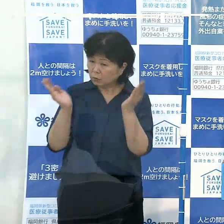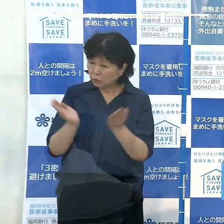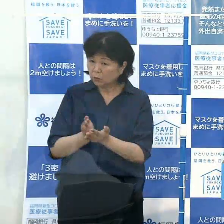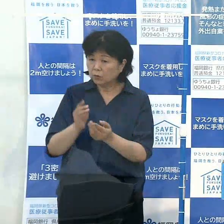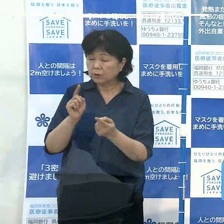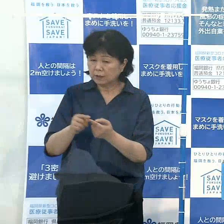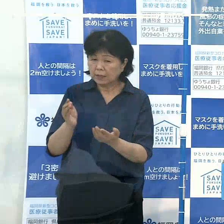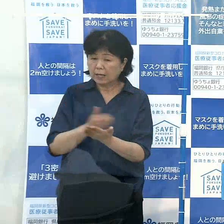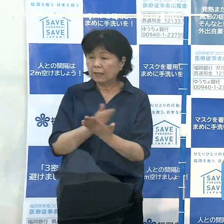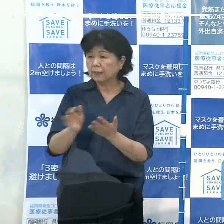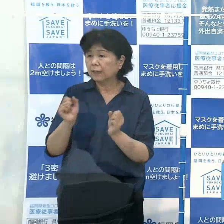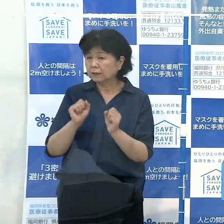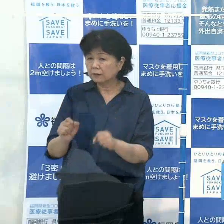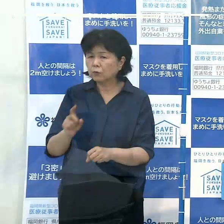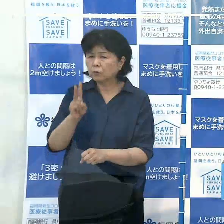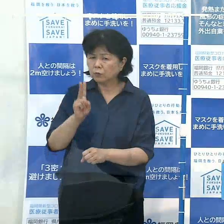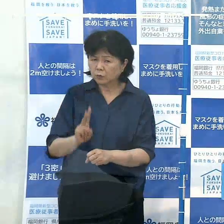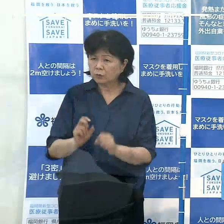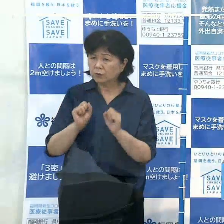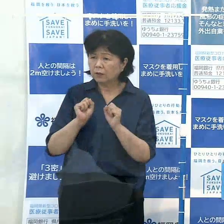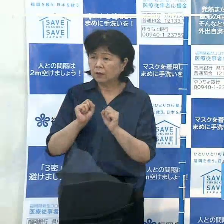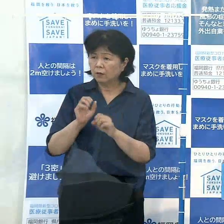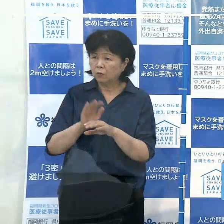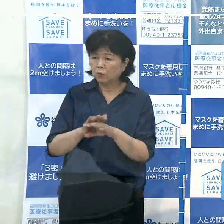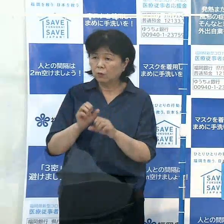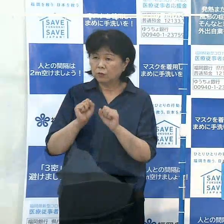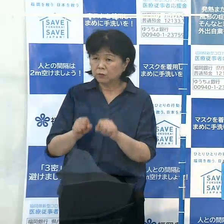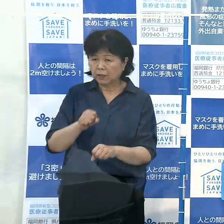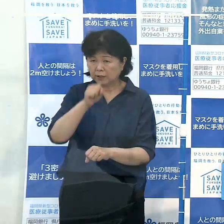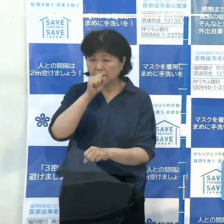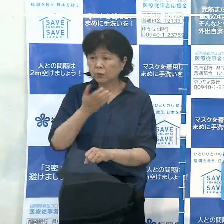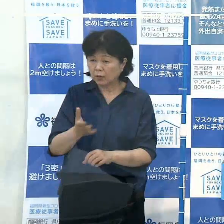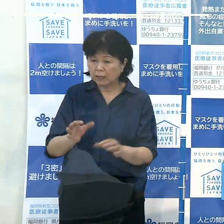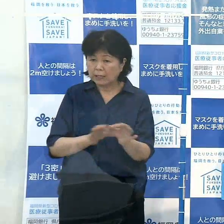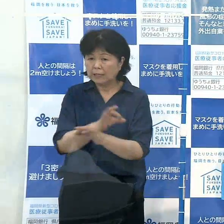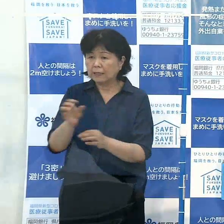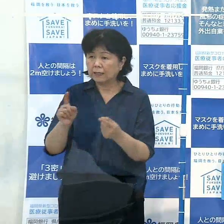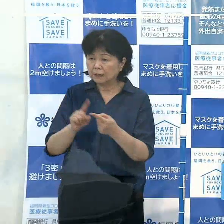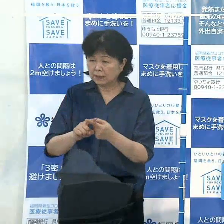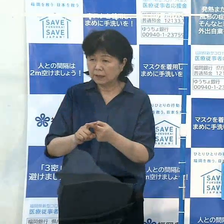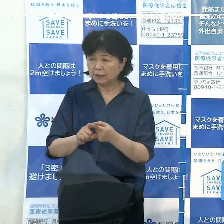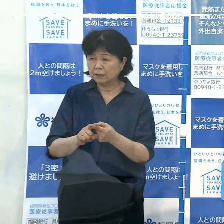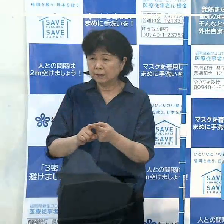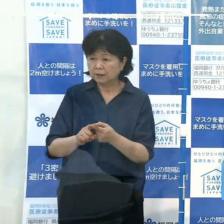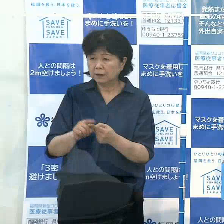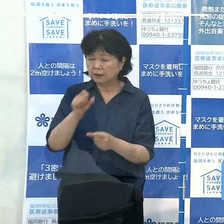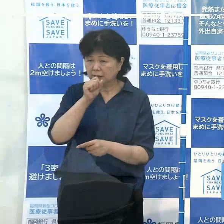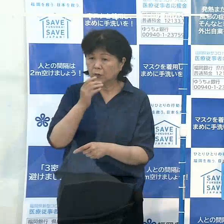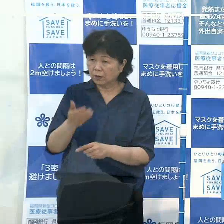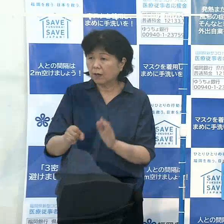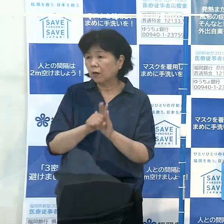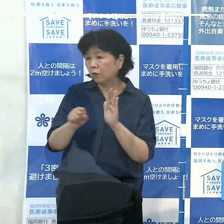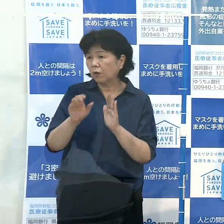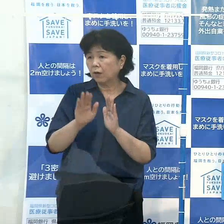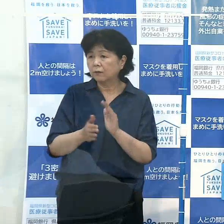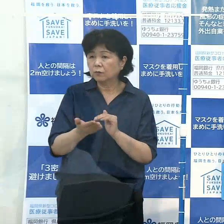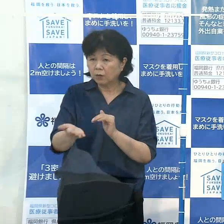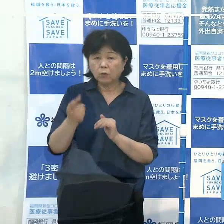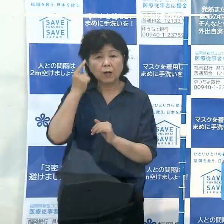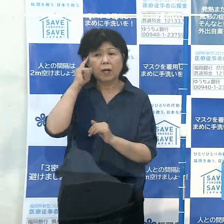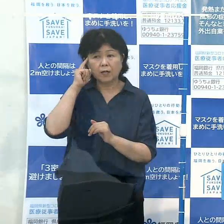してどういう措置が経済との関係で一番いわゆる影響が少なくて効果が上げられるかどう